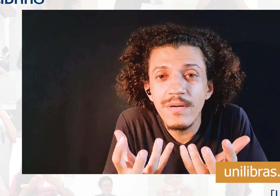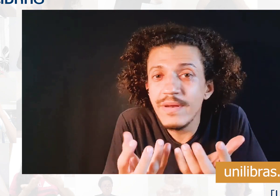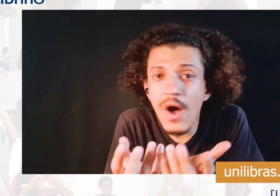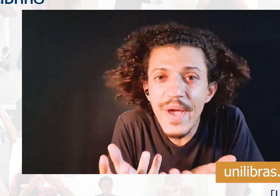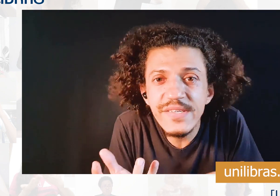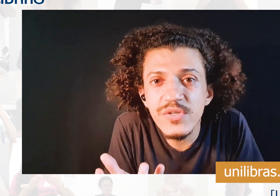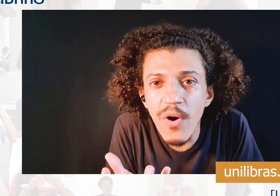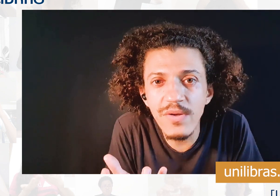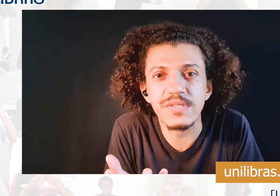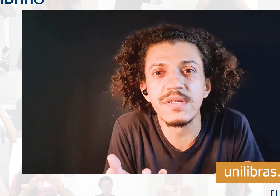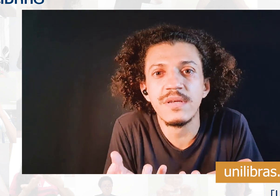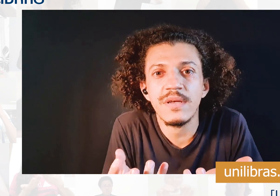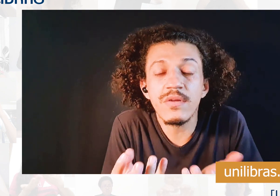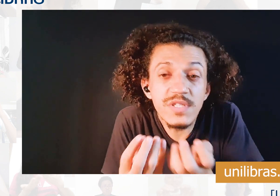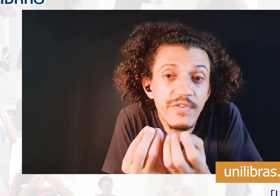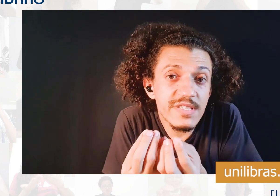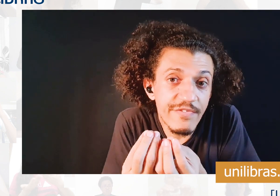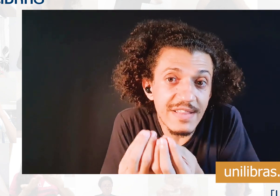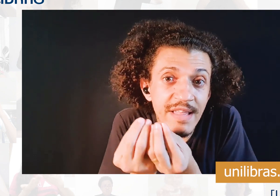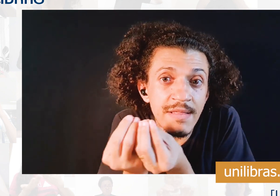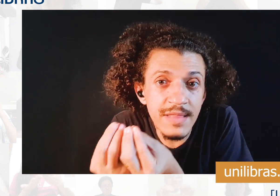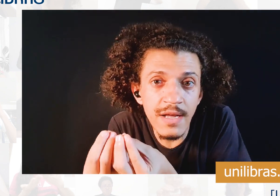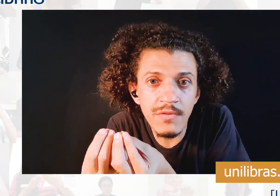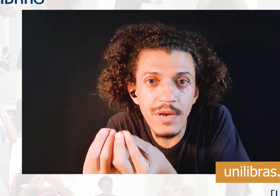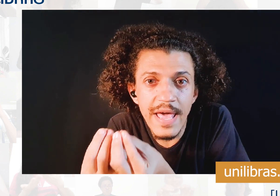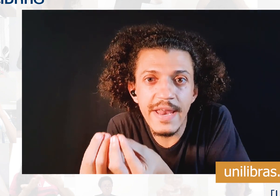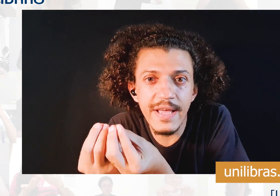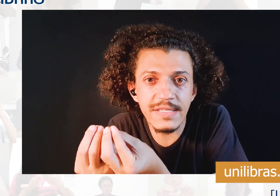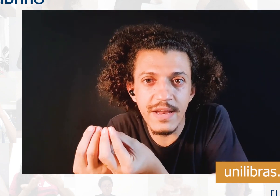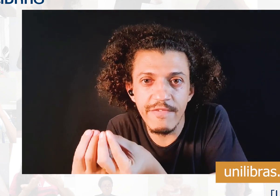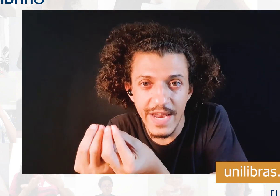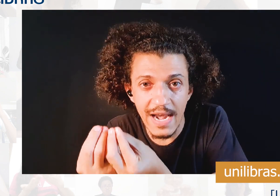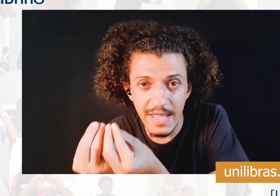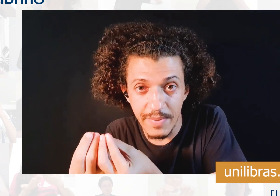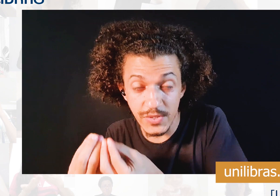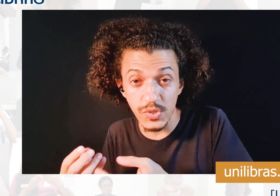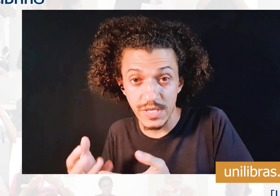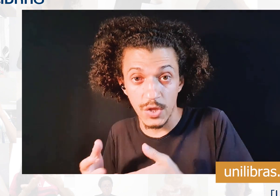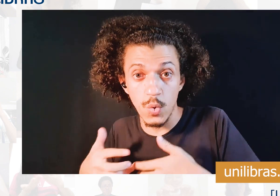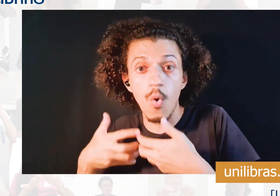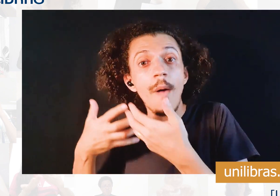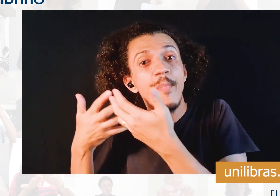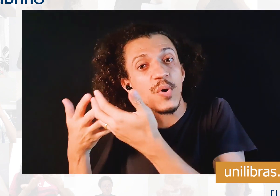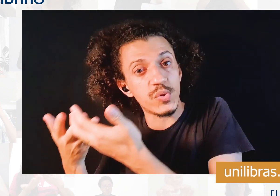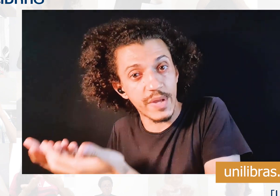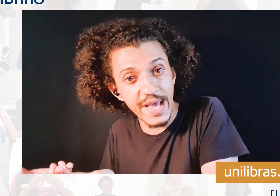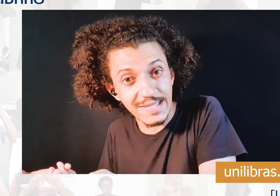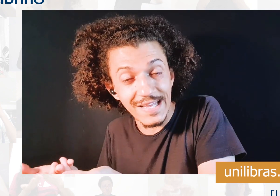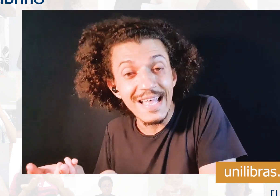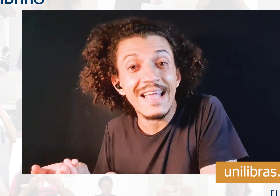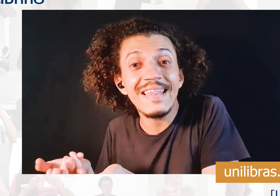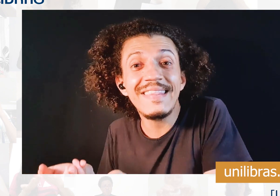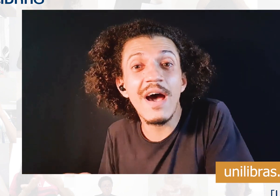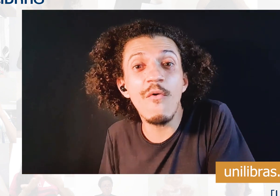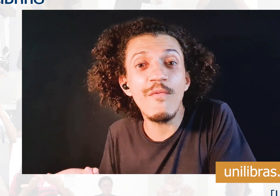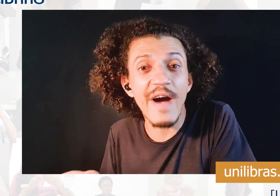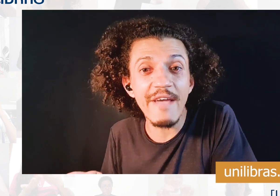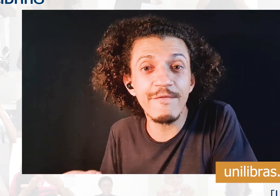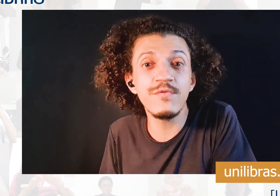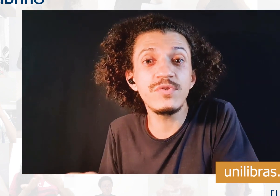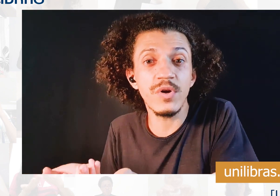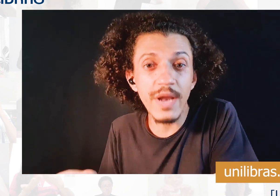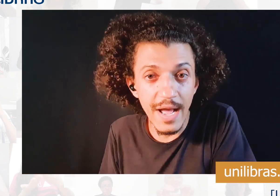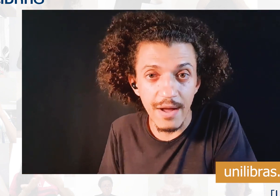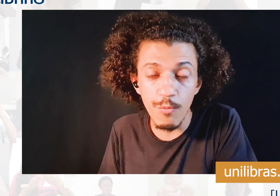visual, não em sons. Então, se você ficar tentando ler e escrever a Libras usando o português, não